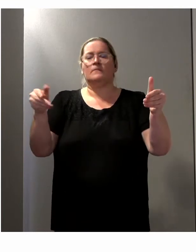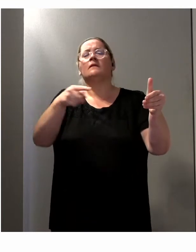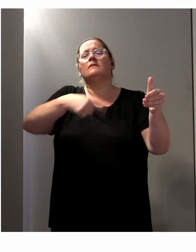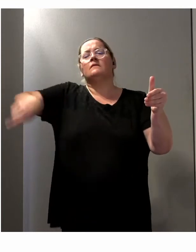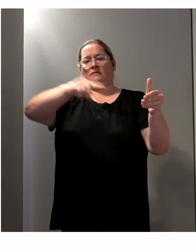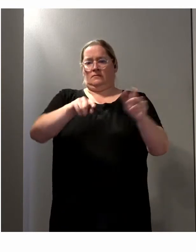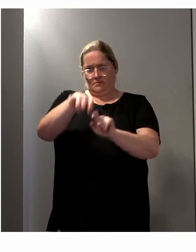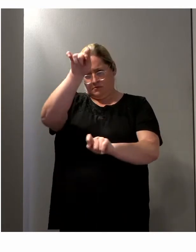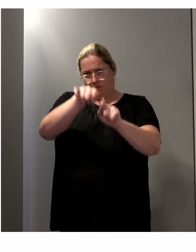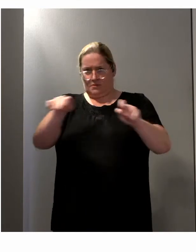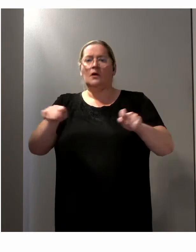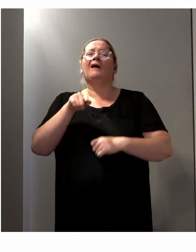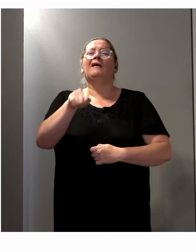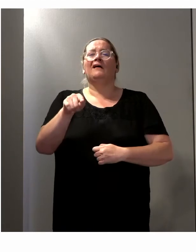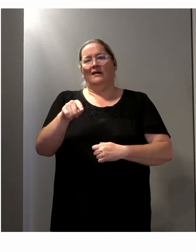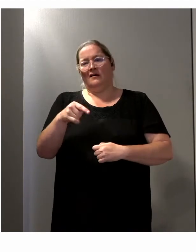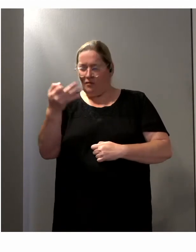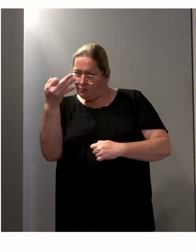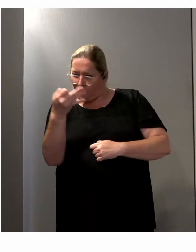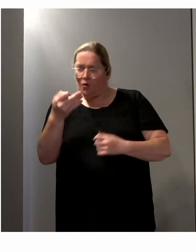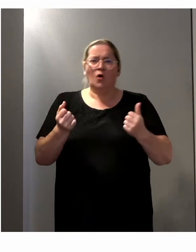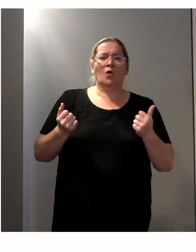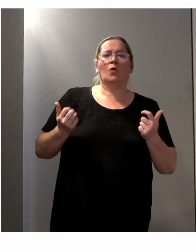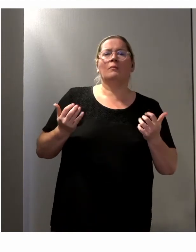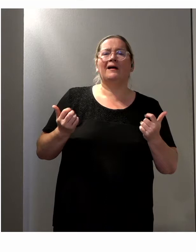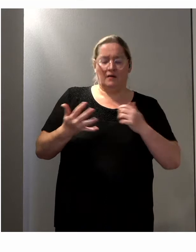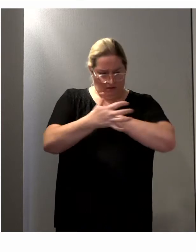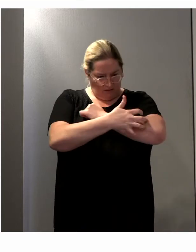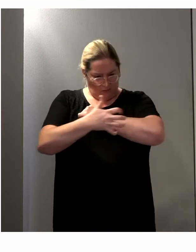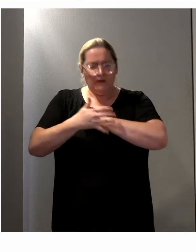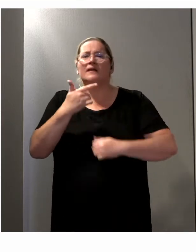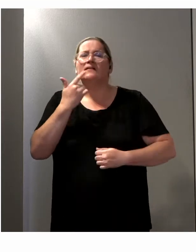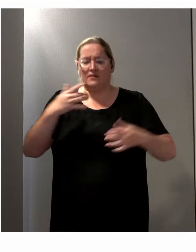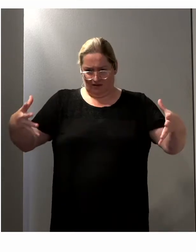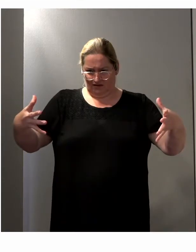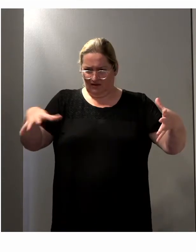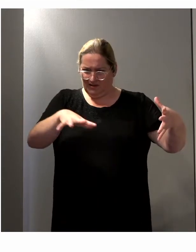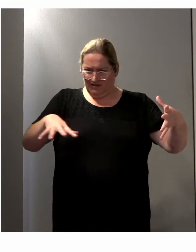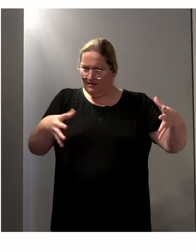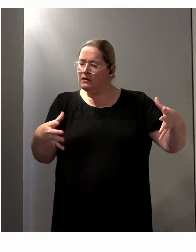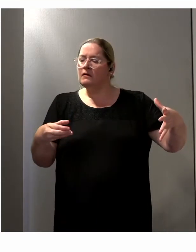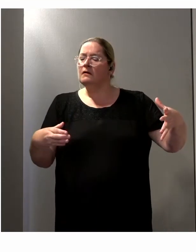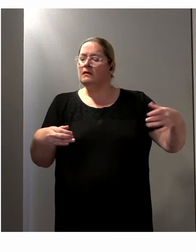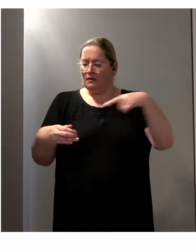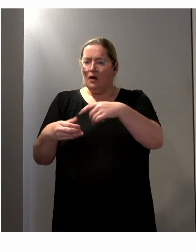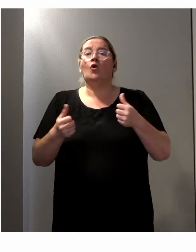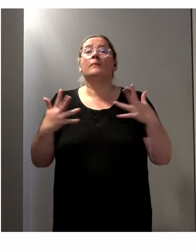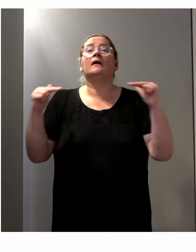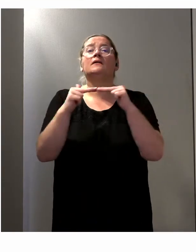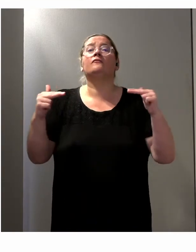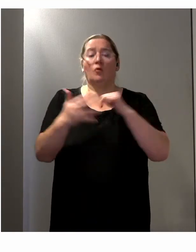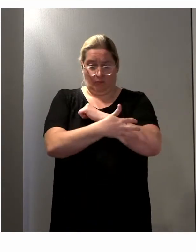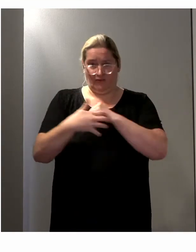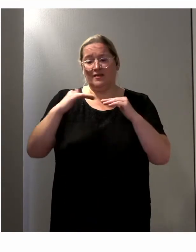de pauvreté au sens où je vous l'ai expliqué, c'est-à-dire quelle est la part d'entre elles qui vivent sous le seuil de pauvreté, eh bien, ce taux de pauvreté, il est